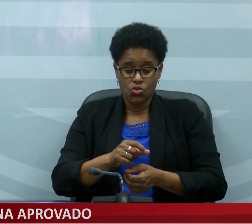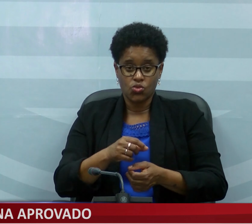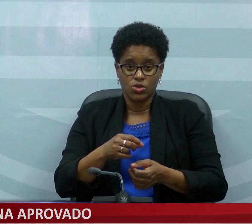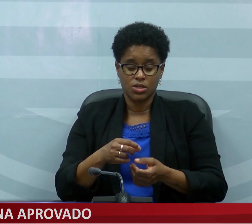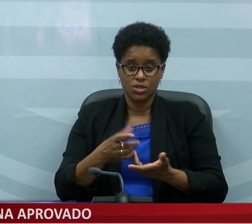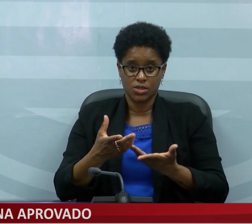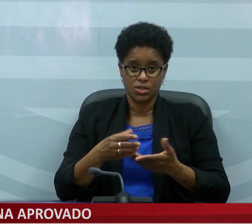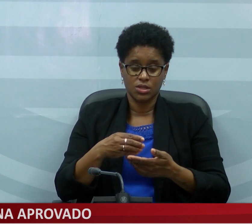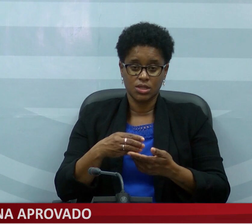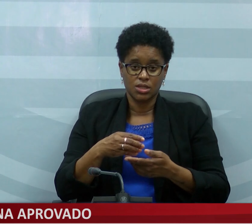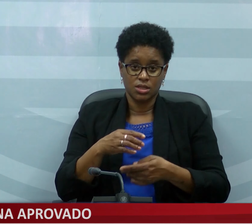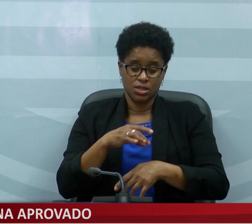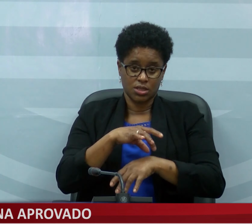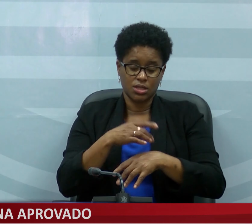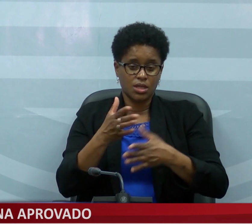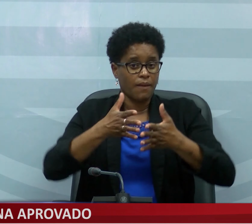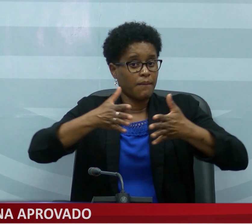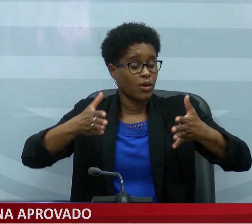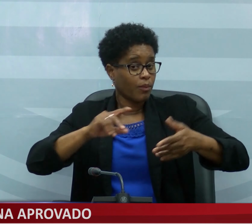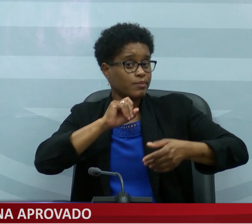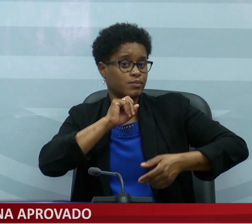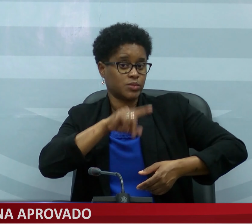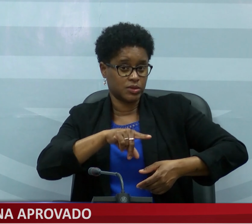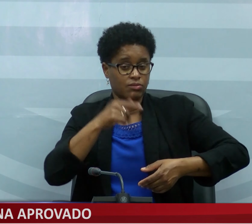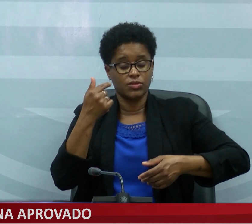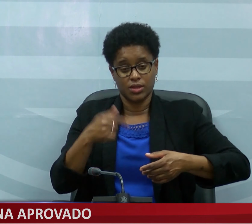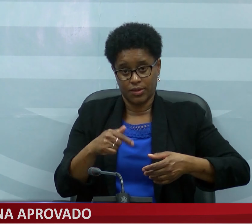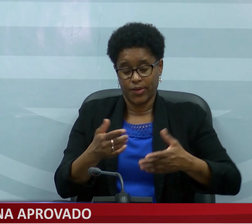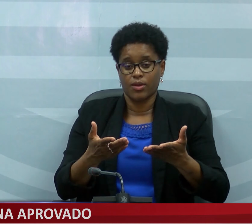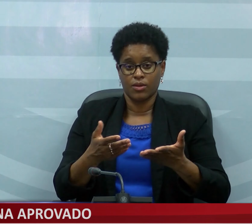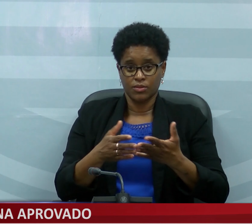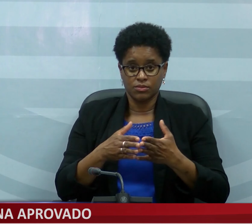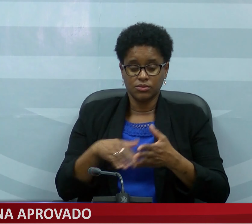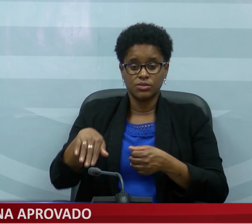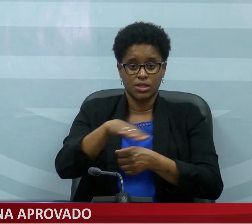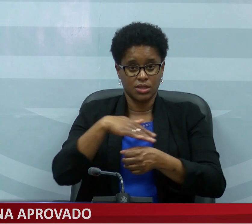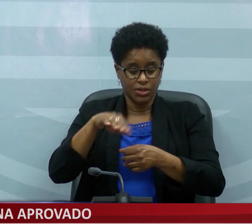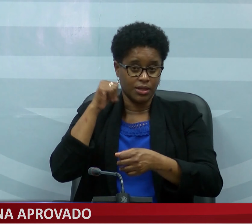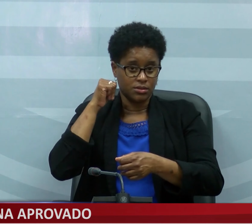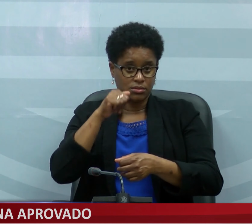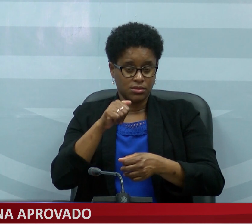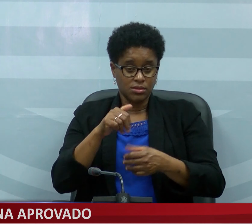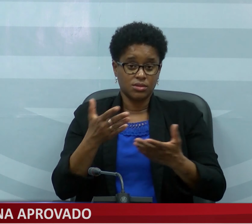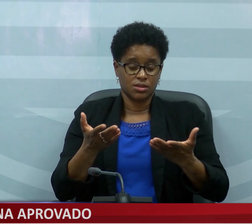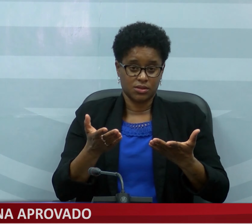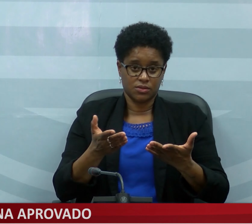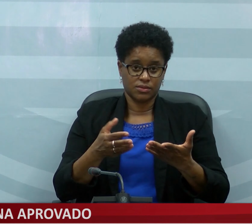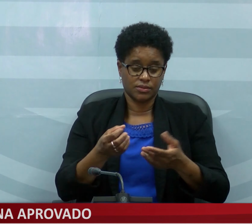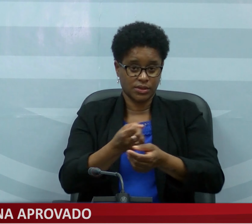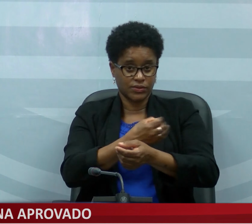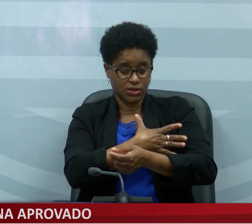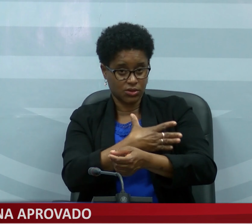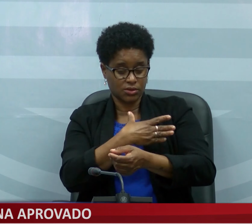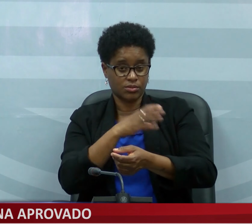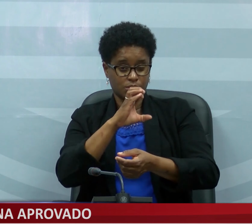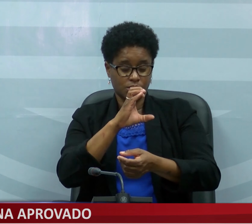epidemiologicamente têm maior probabilidade de ter um uma situação grave decorrente da infecção